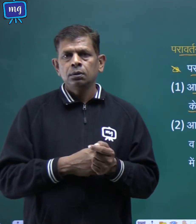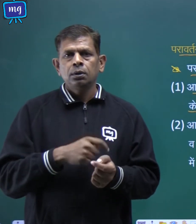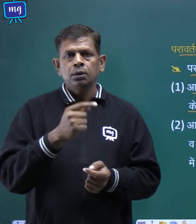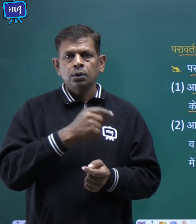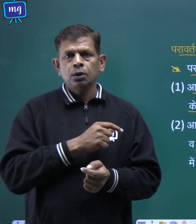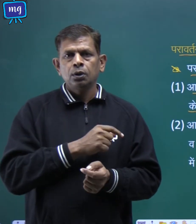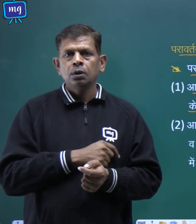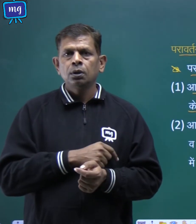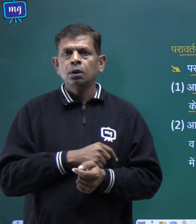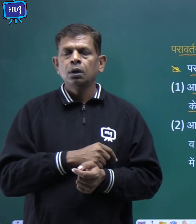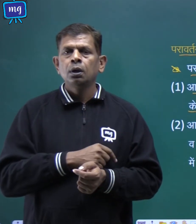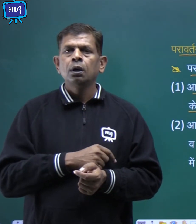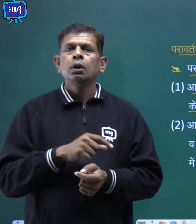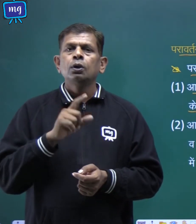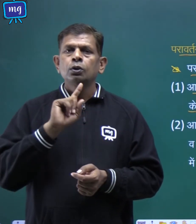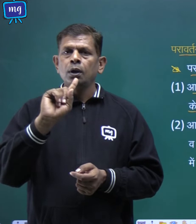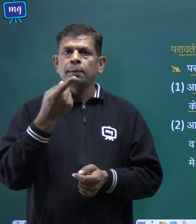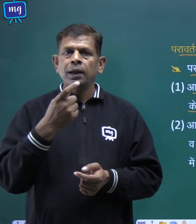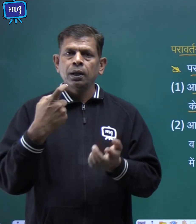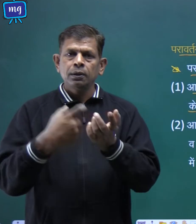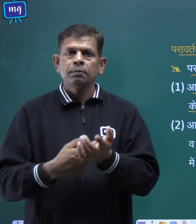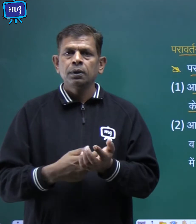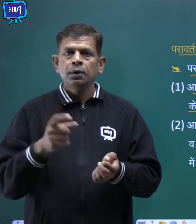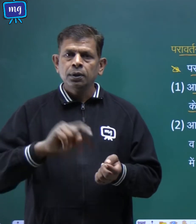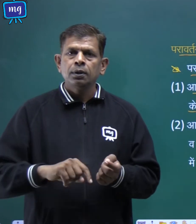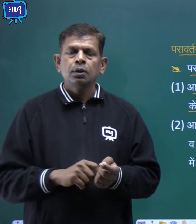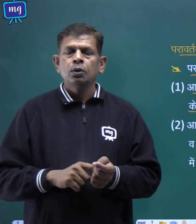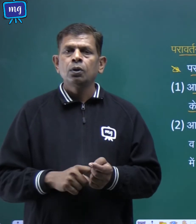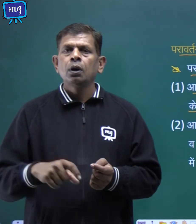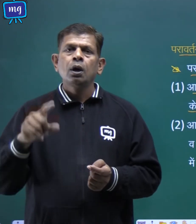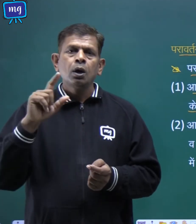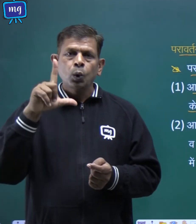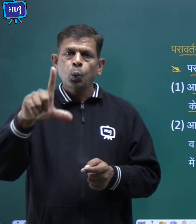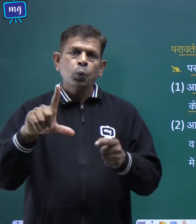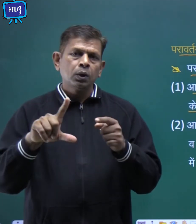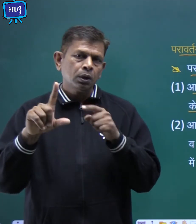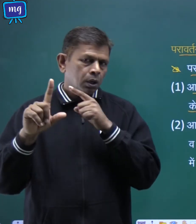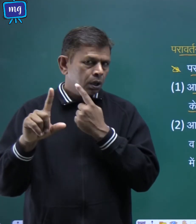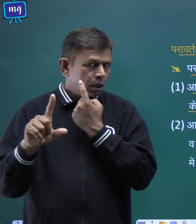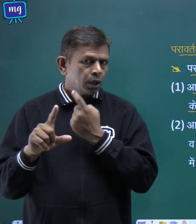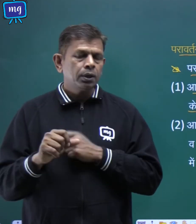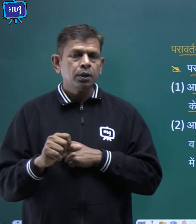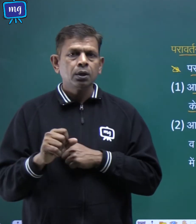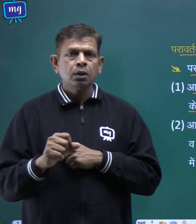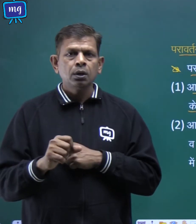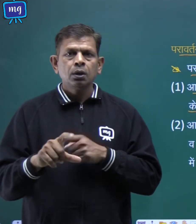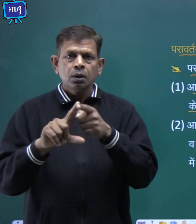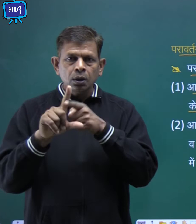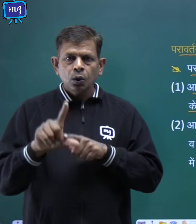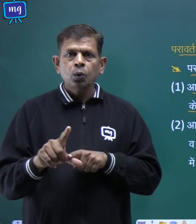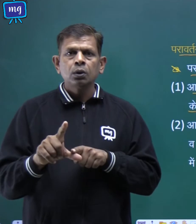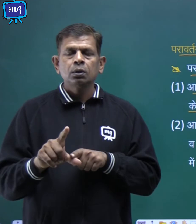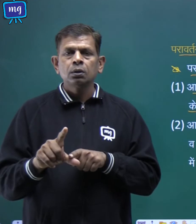तो ये परावर्तन का पहला नियम है कि आपतन कोण I